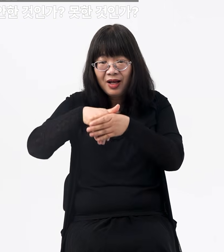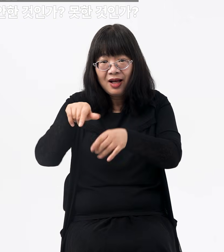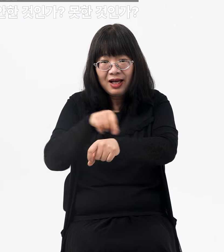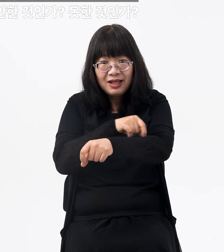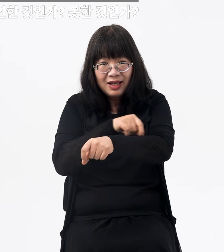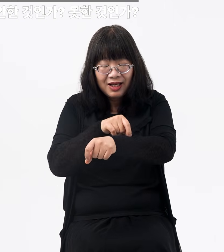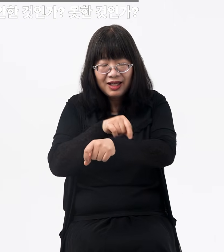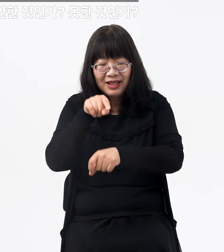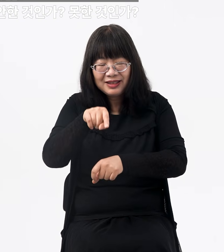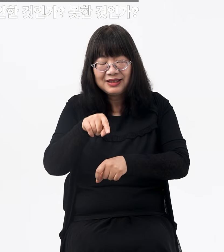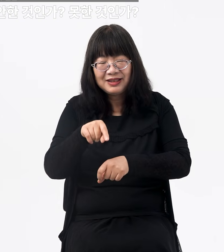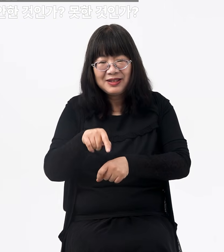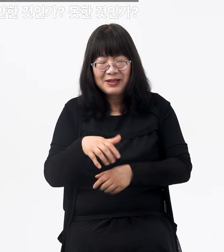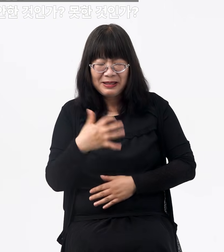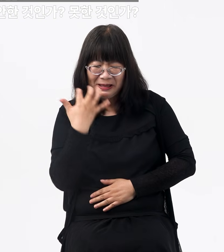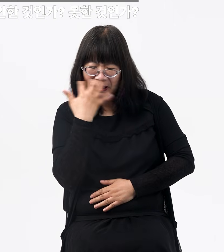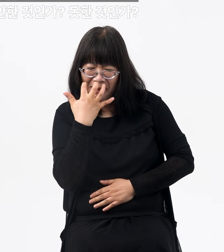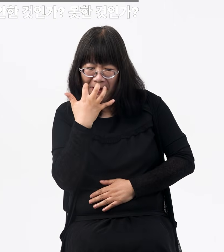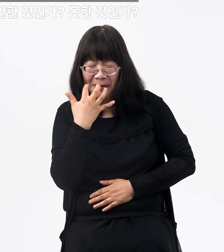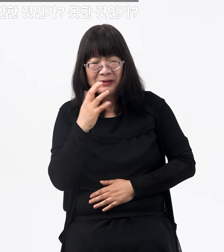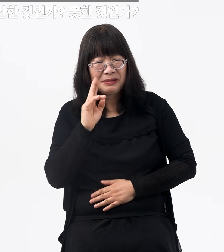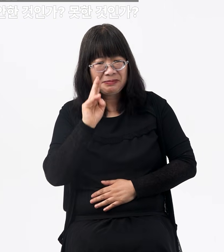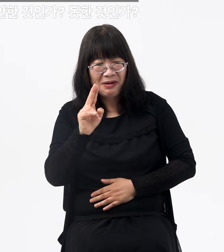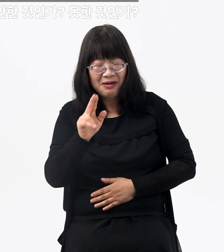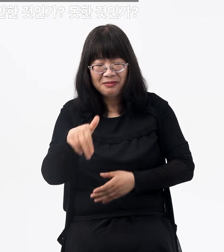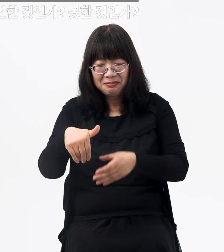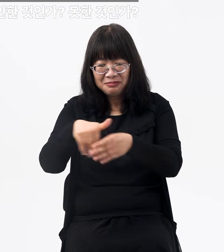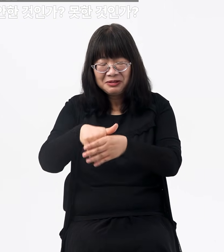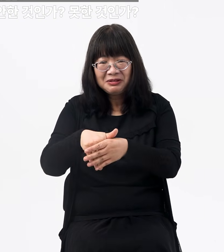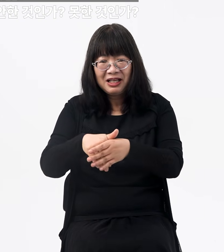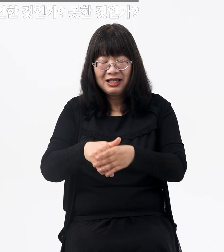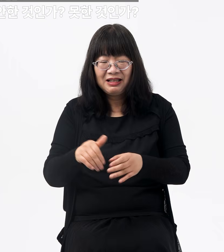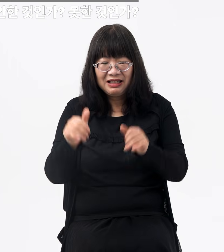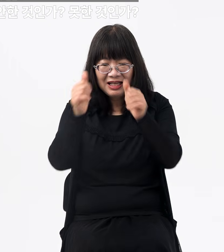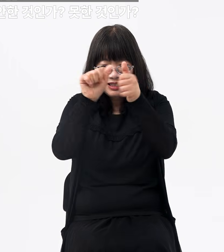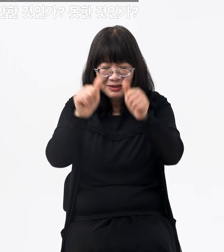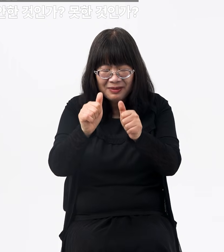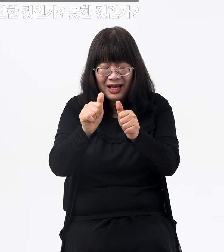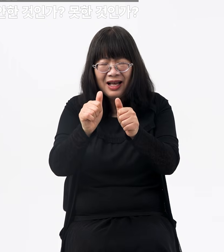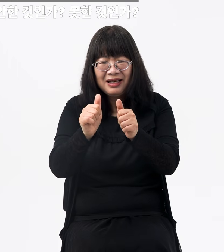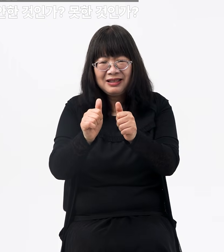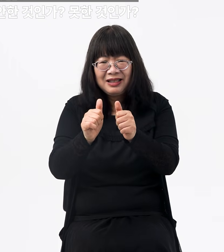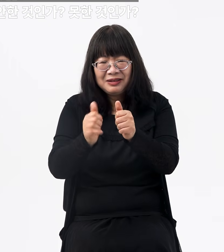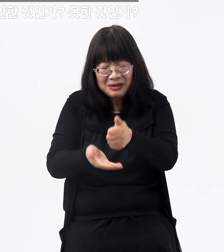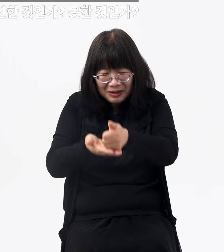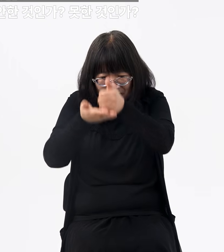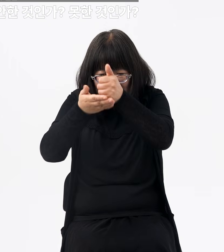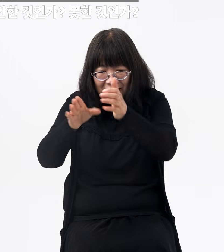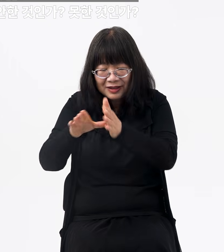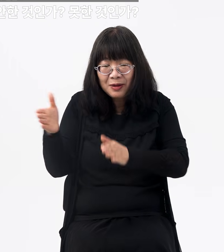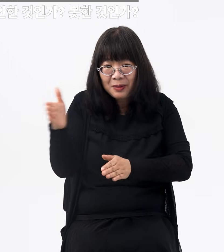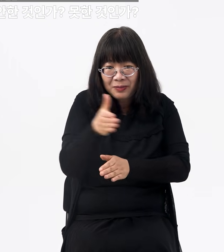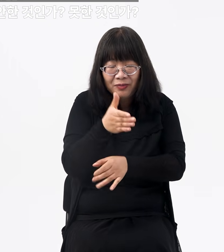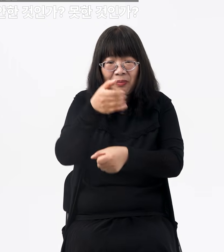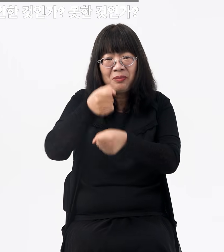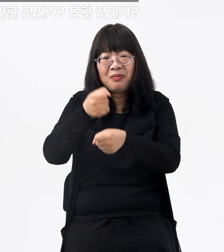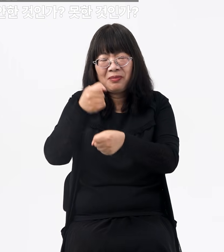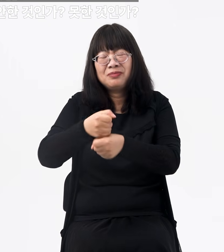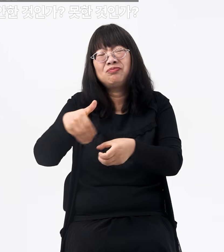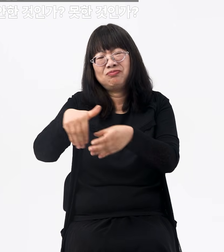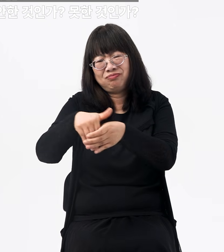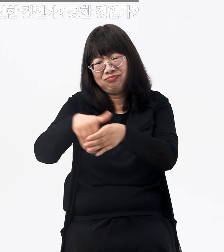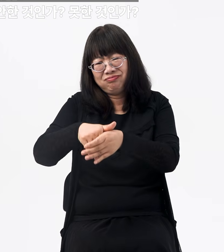특별히 그 음란한 문화가 이방 신상을 섬기는 데서부터 만들어지고 생성된